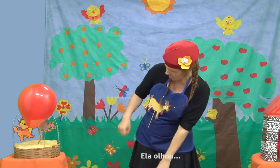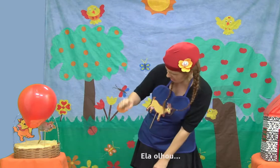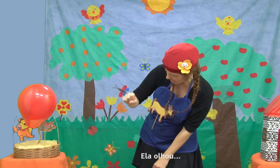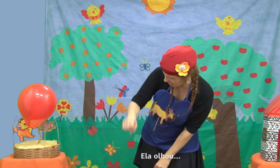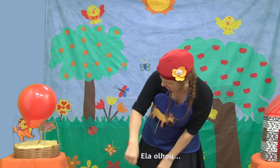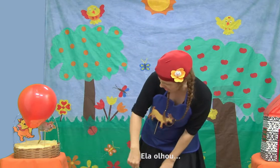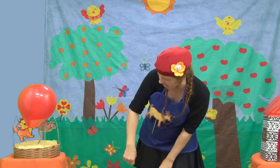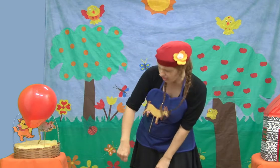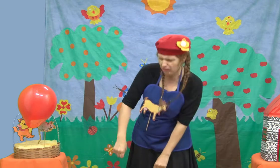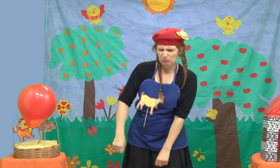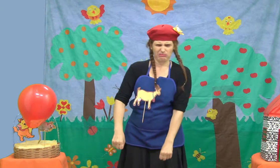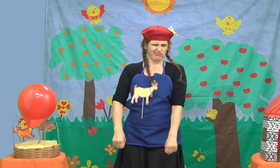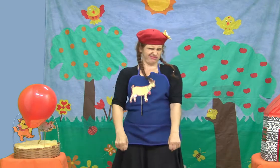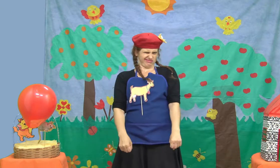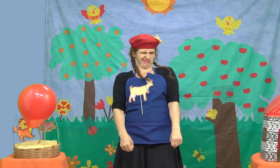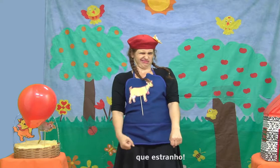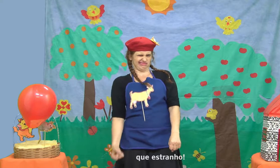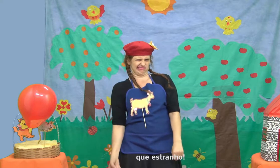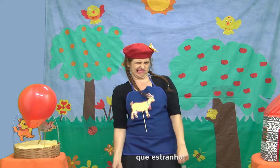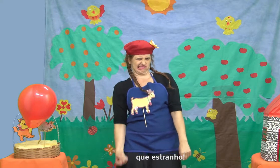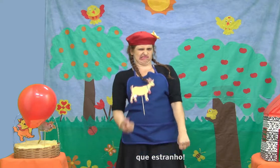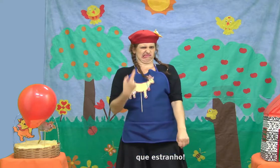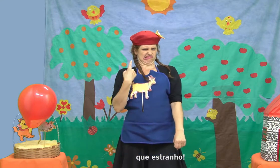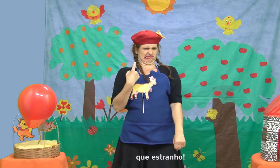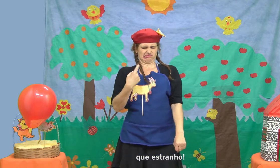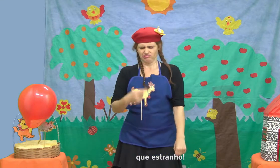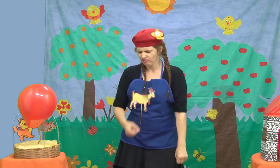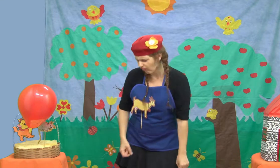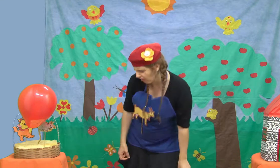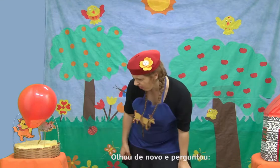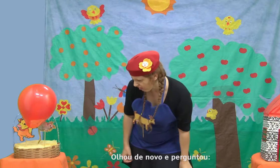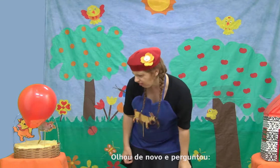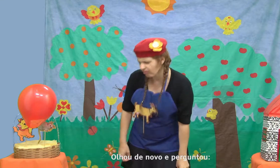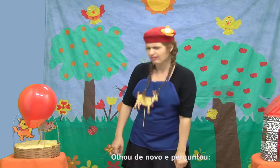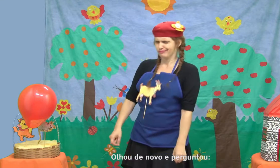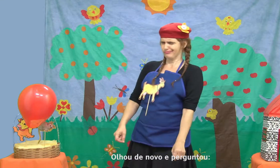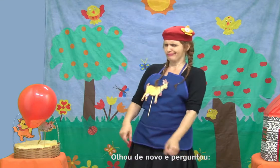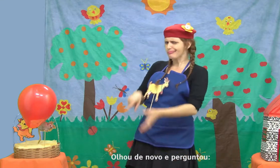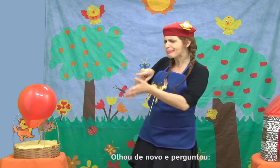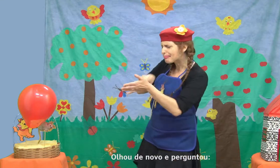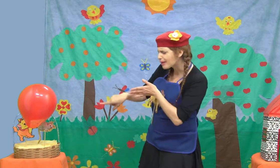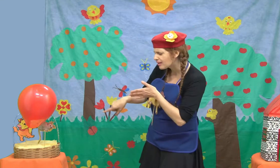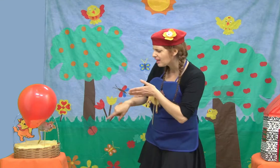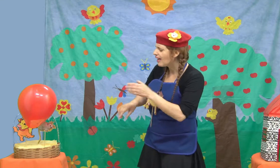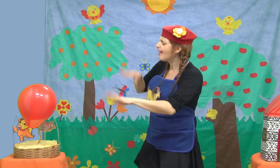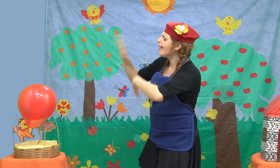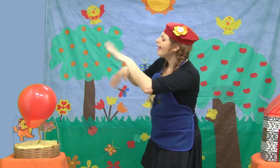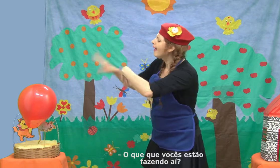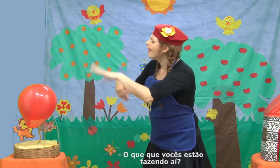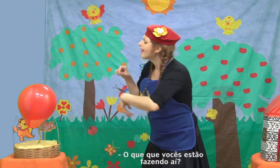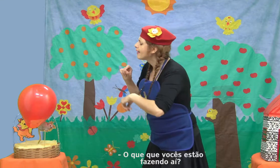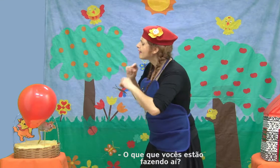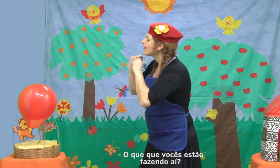olhou que estranho olho de novo e perguntou o que você está fazendo